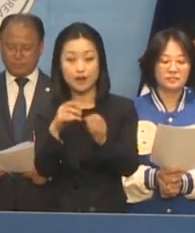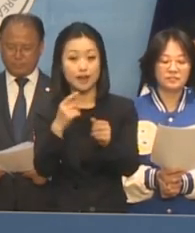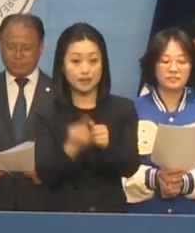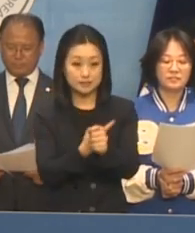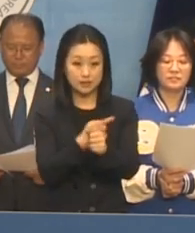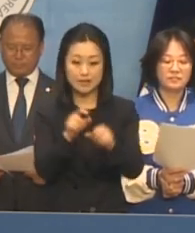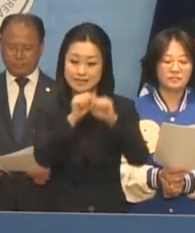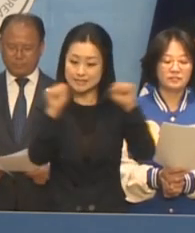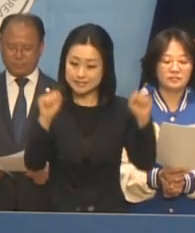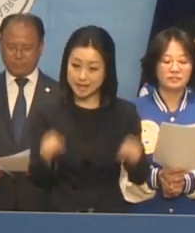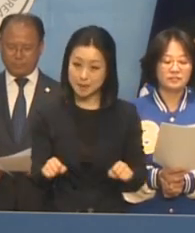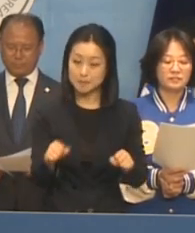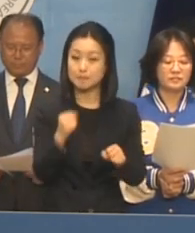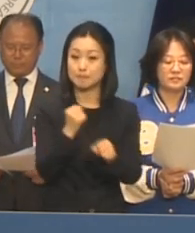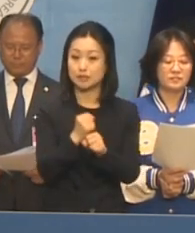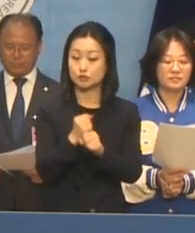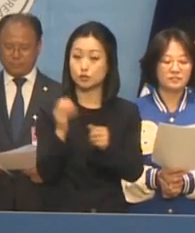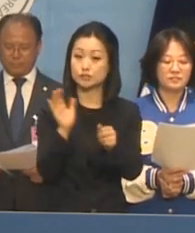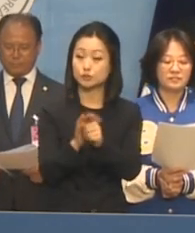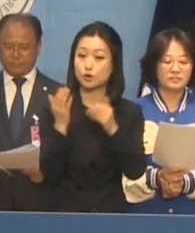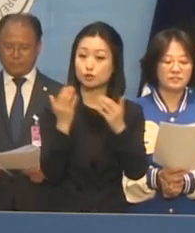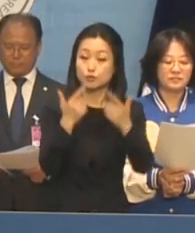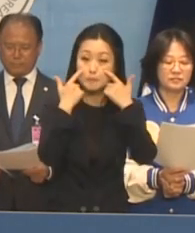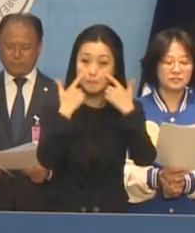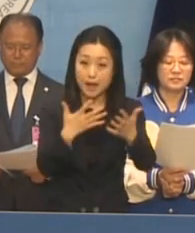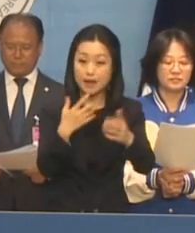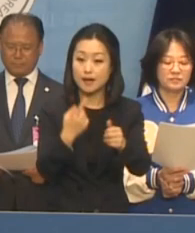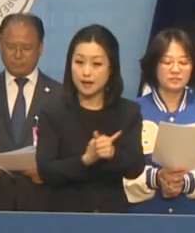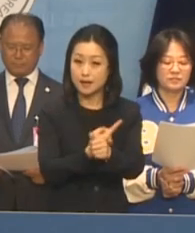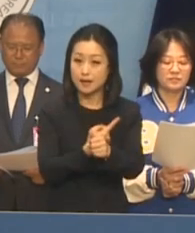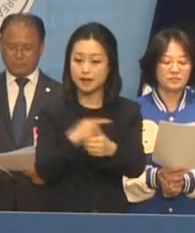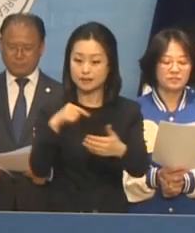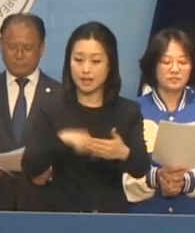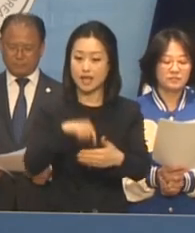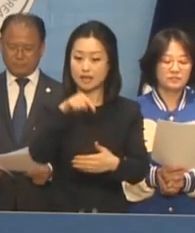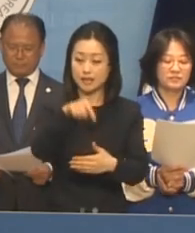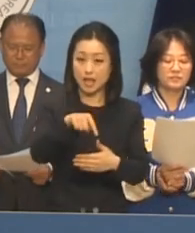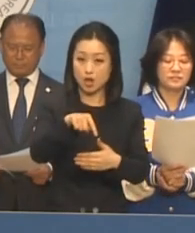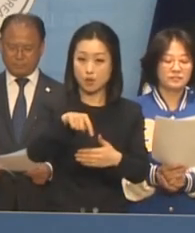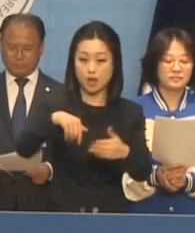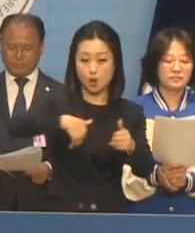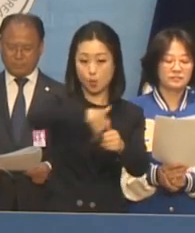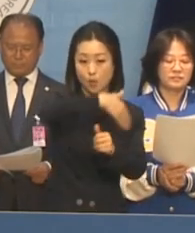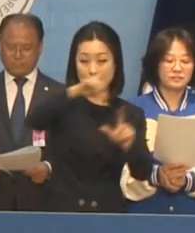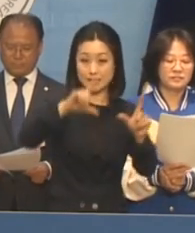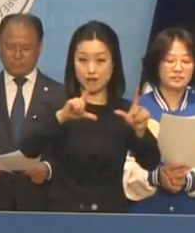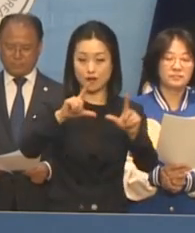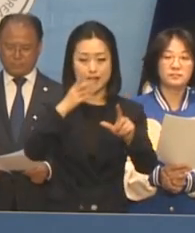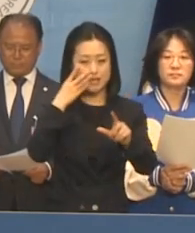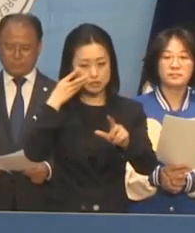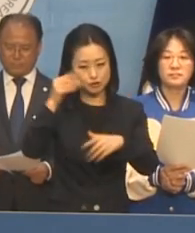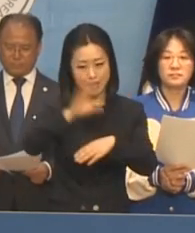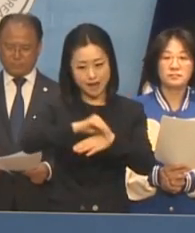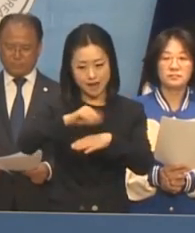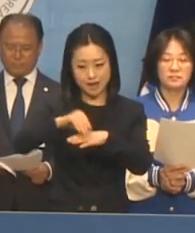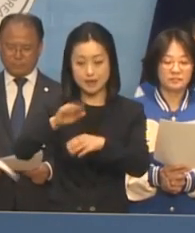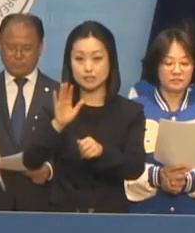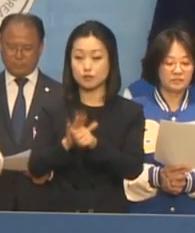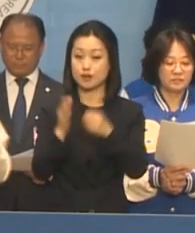기반의 생산성 향상 등에 대한 지원을 명확히 해서 대내외 환경 변화에 수월하게 적응할 수 있도록